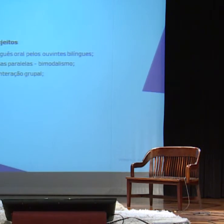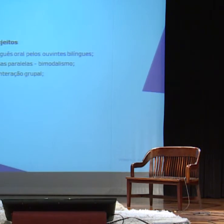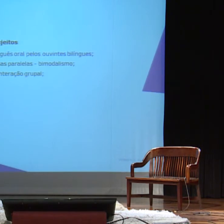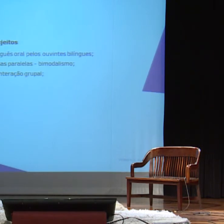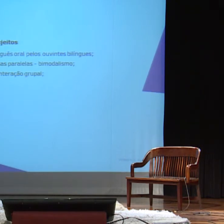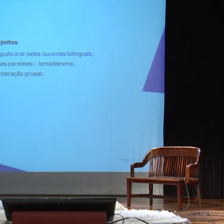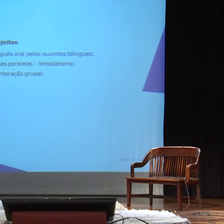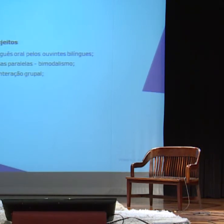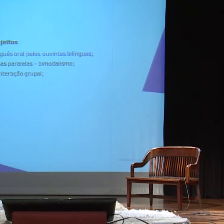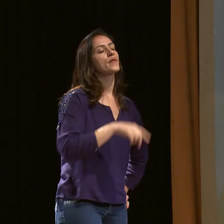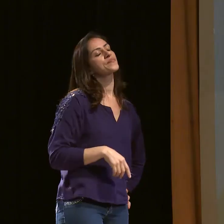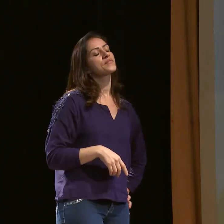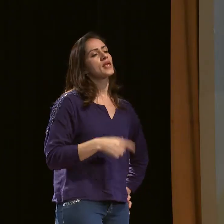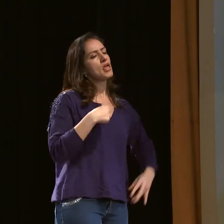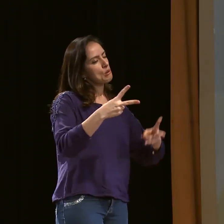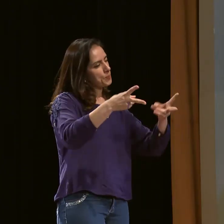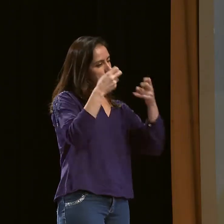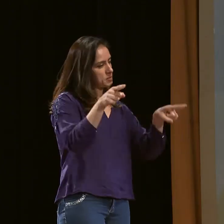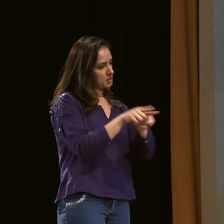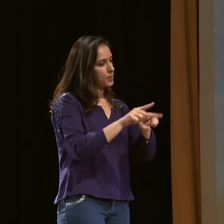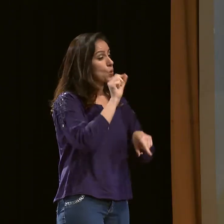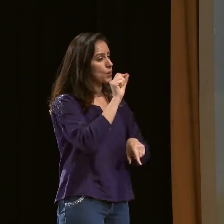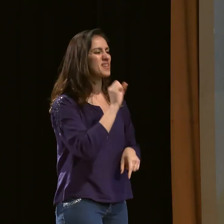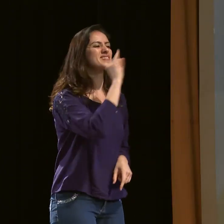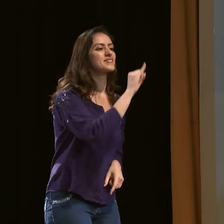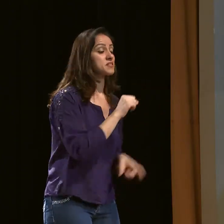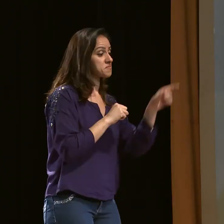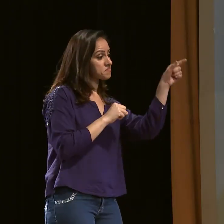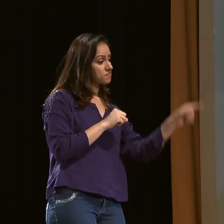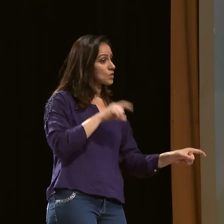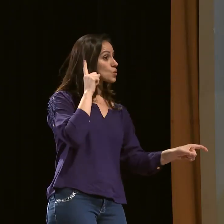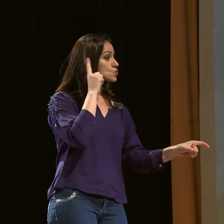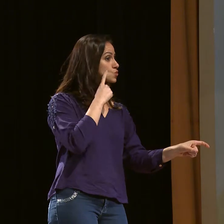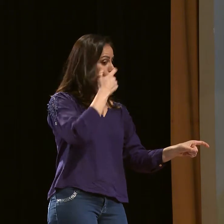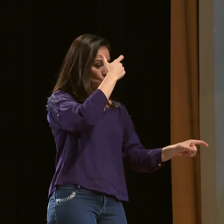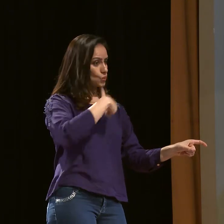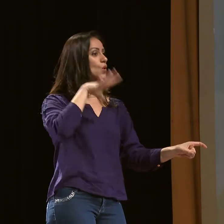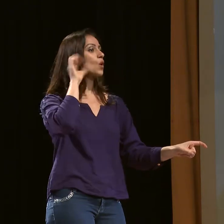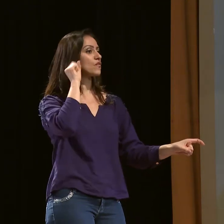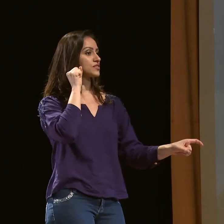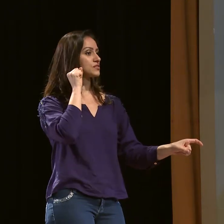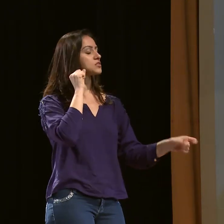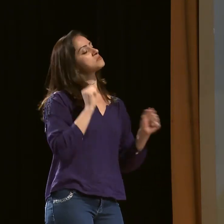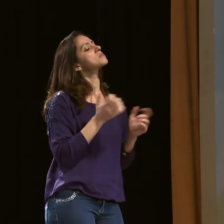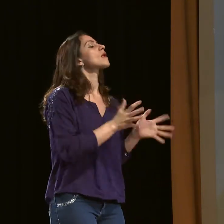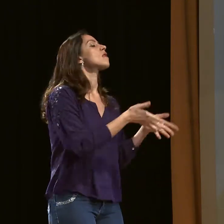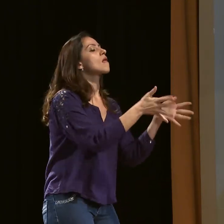E isso foi interessante, porque eu percebia também que se, por exemplo, o surdo e o ouvinte